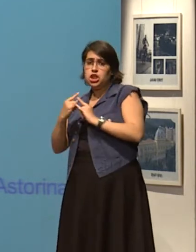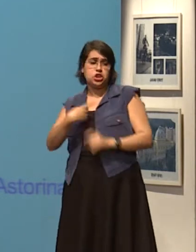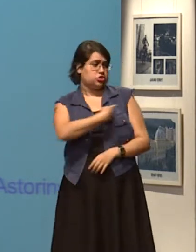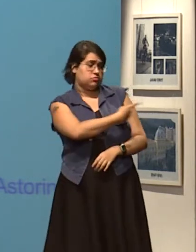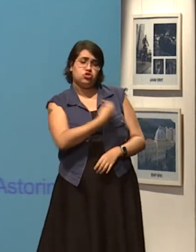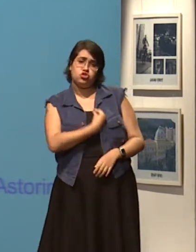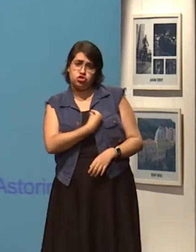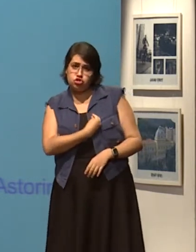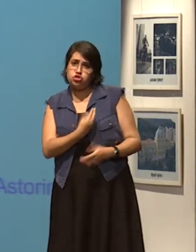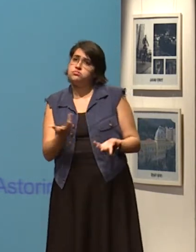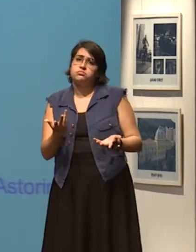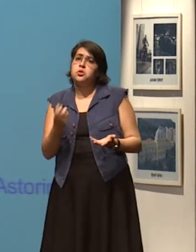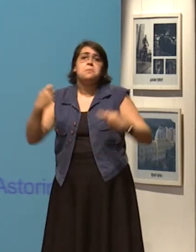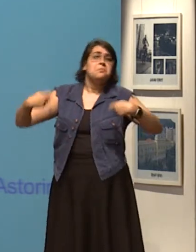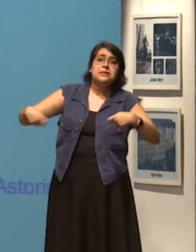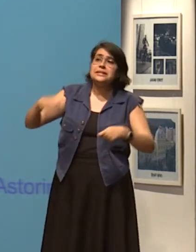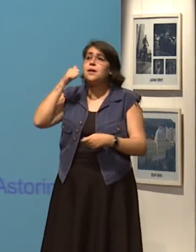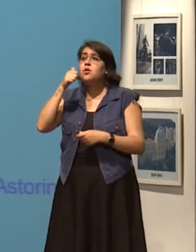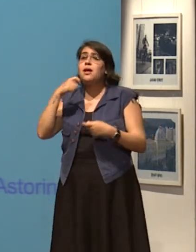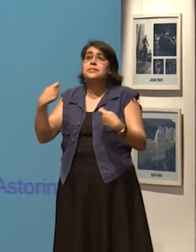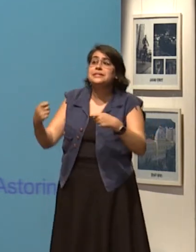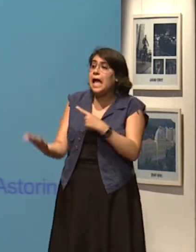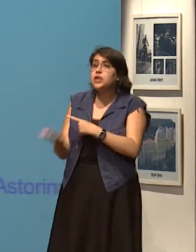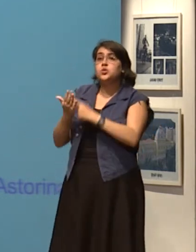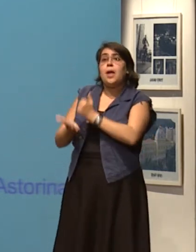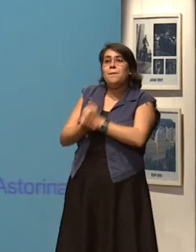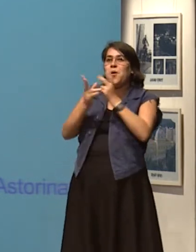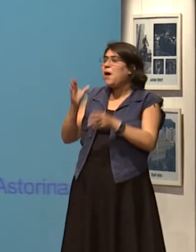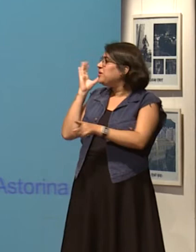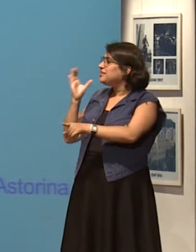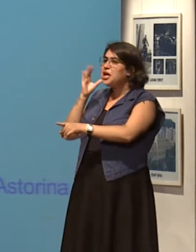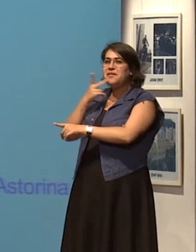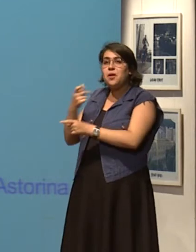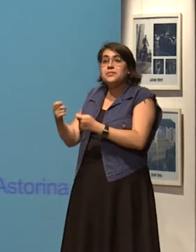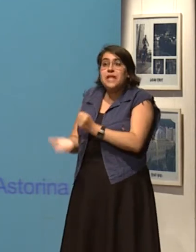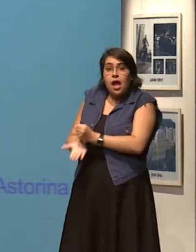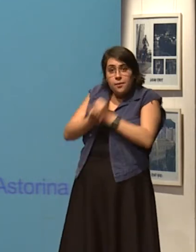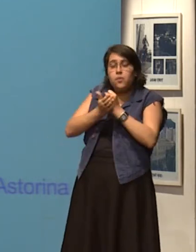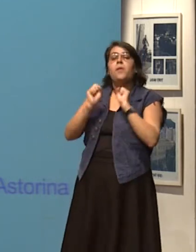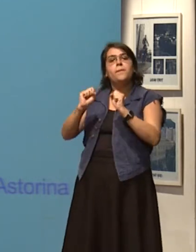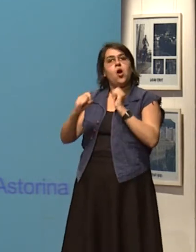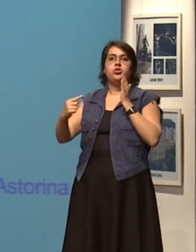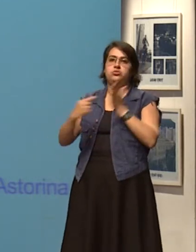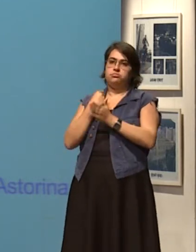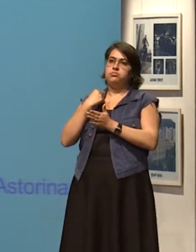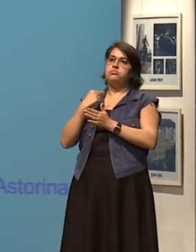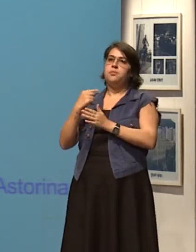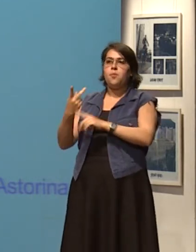WhatsApp ou pelo e-mail da FENEIS, ou aqui pessoalmente no INE. Se a mulher estiver precisando de algum apoio, também